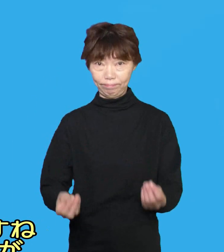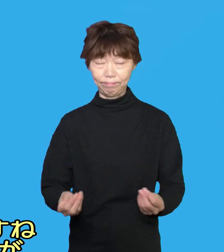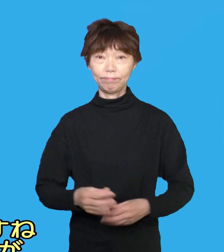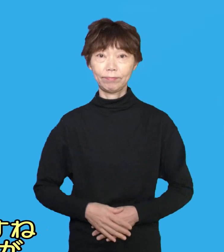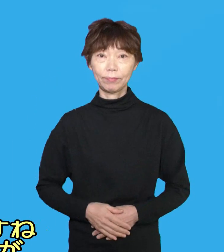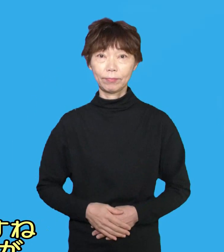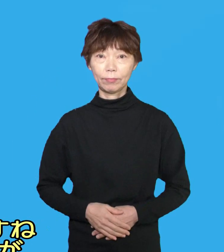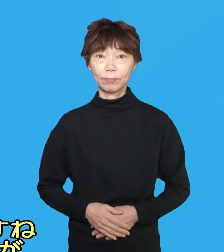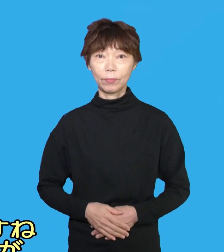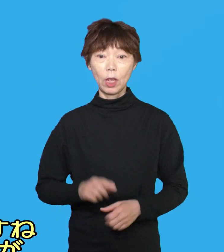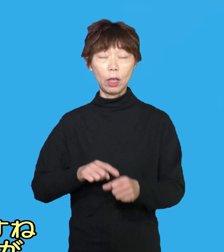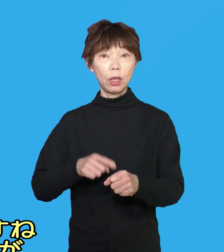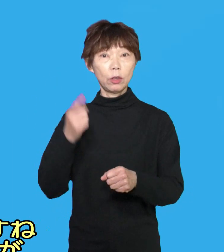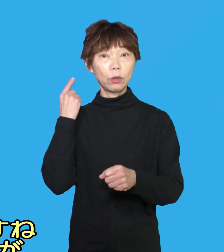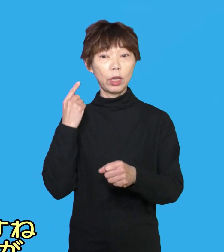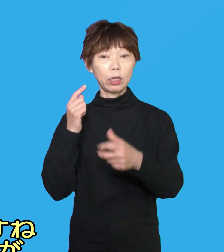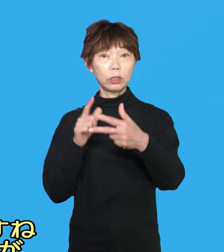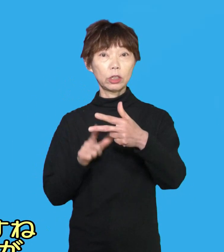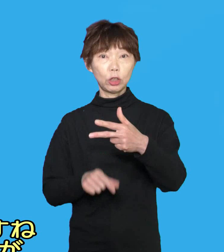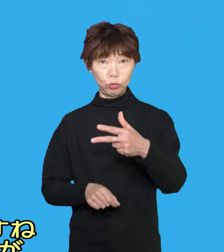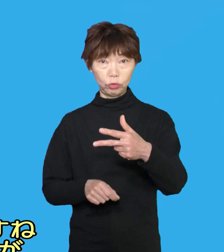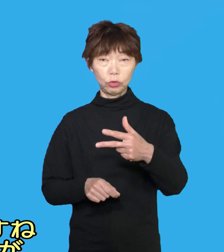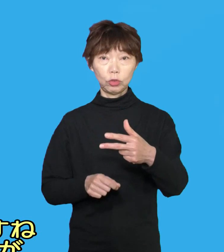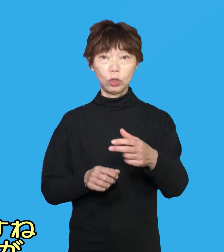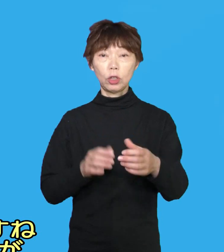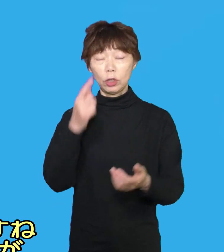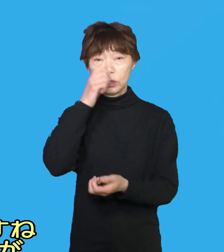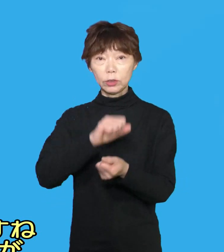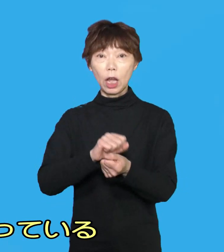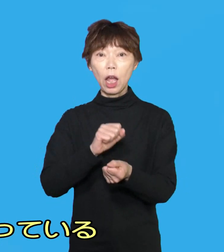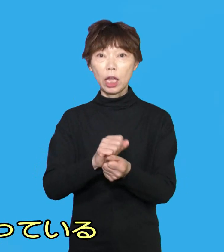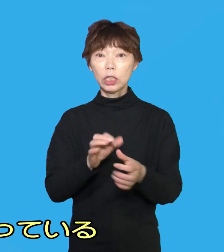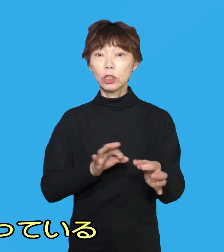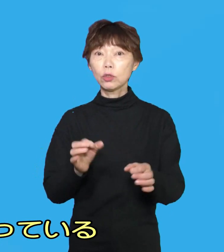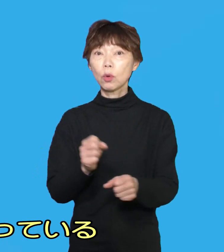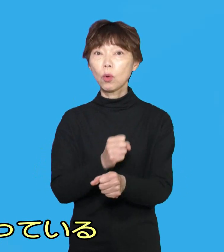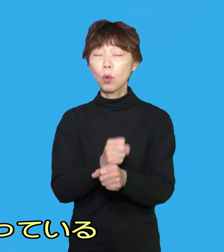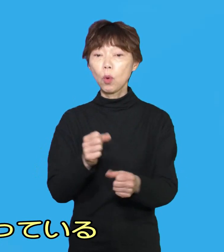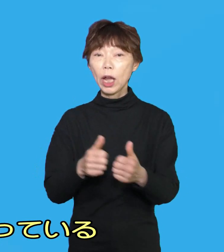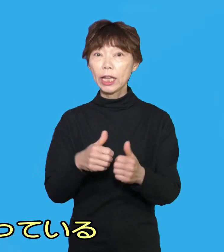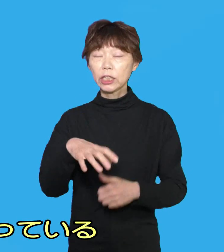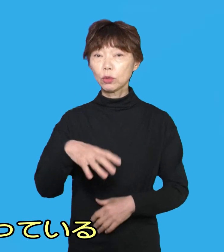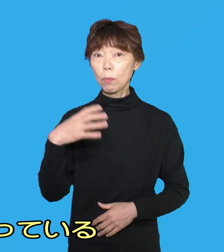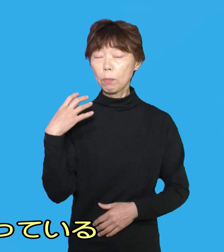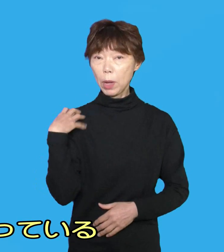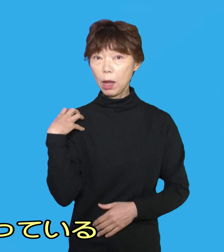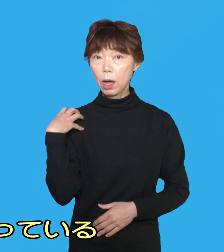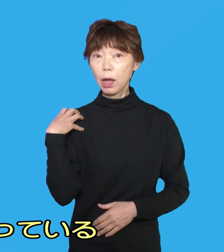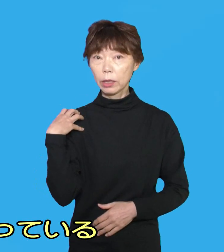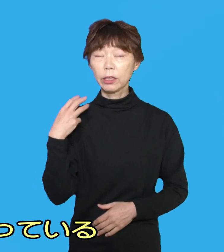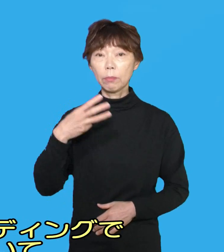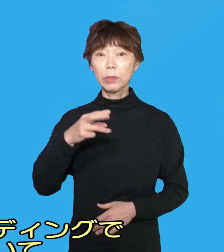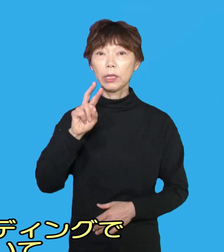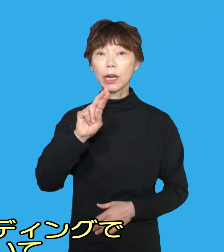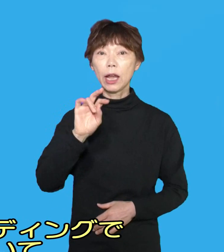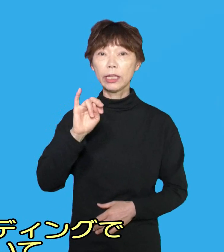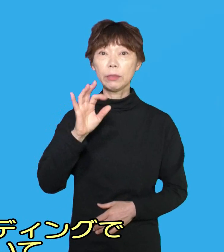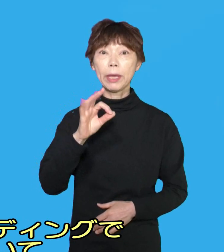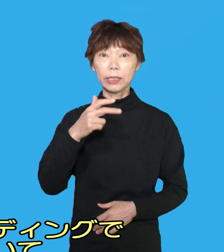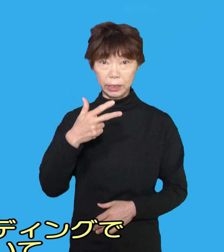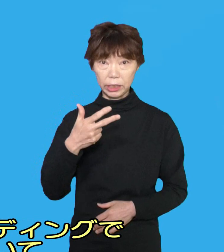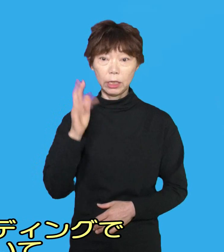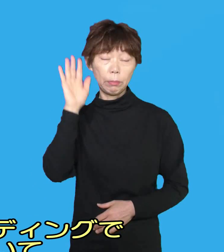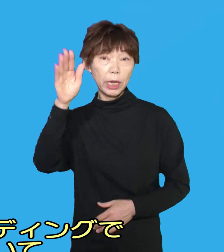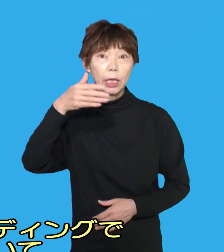以前7月ですね、商工会議所、堺市商工会議所が主体となって行 行っている未来飯、先にチケ